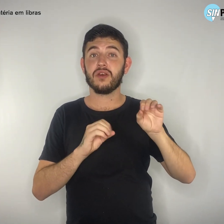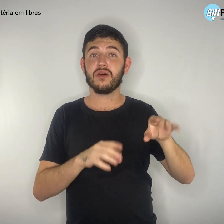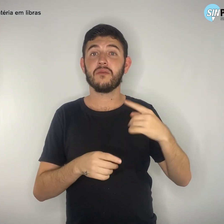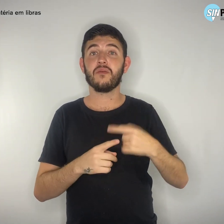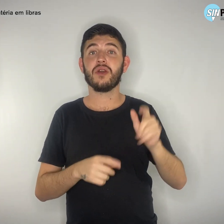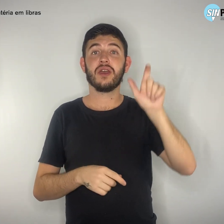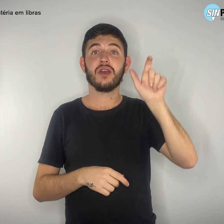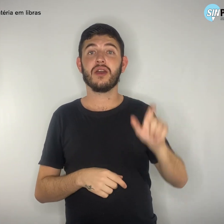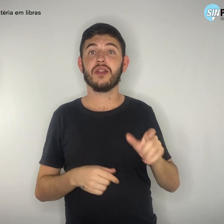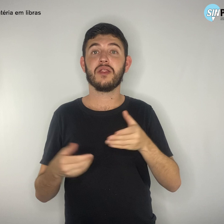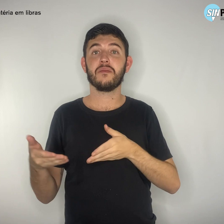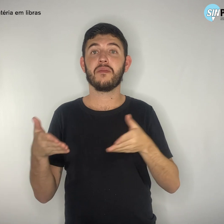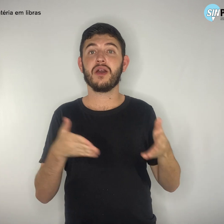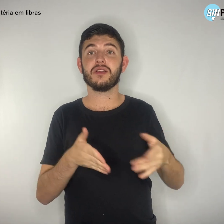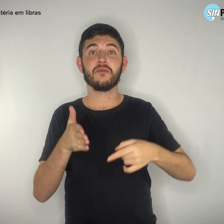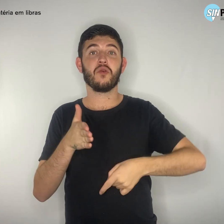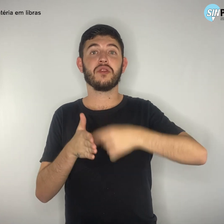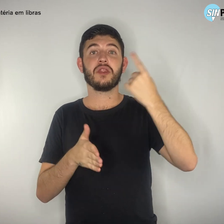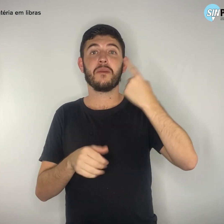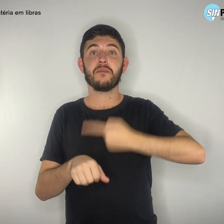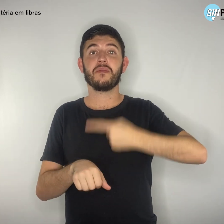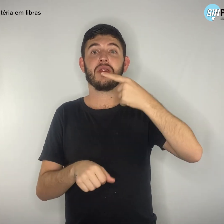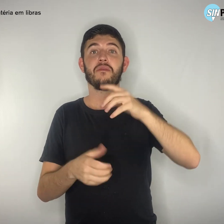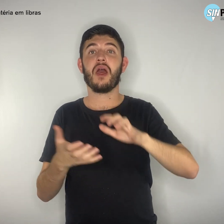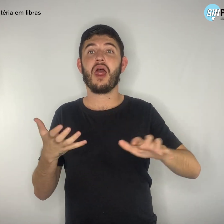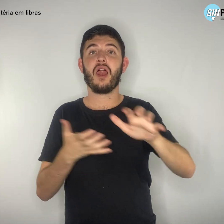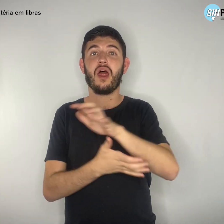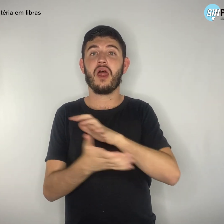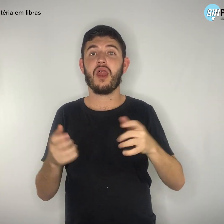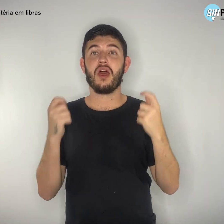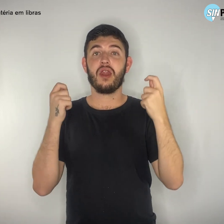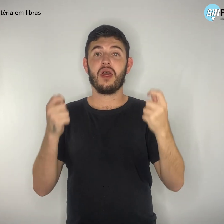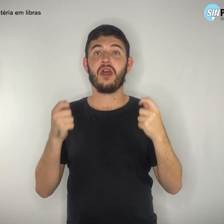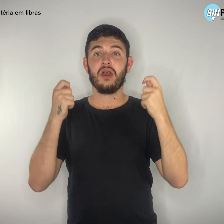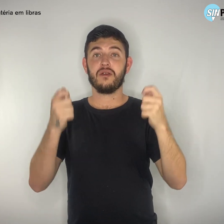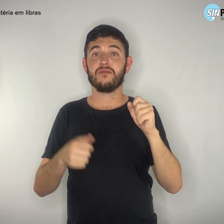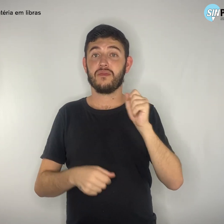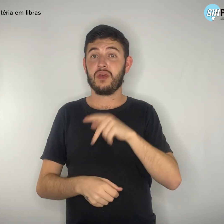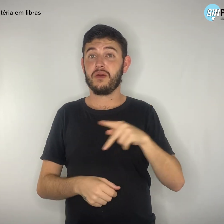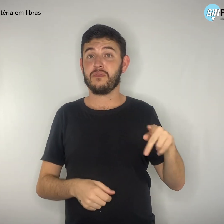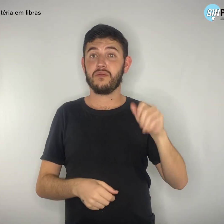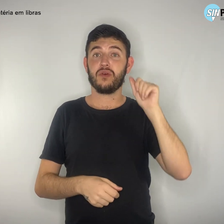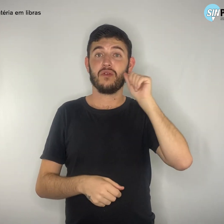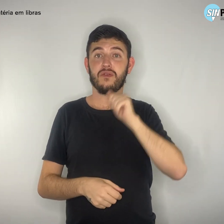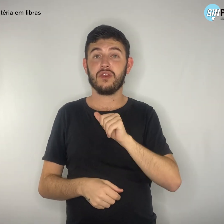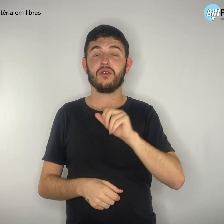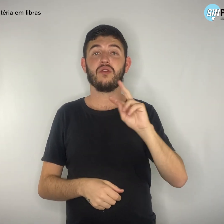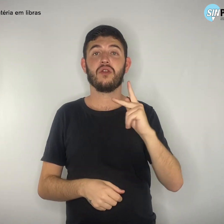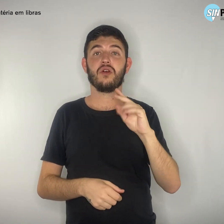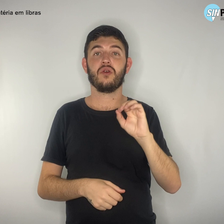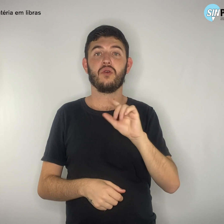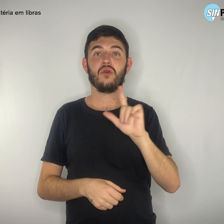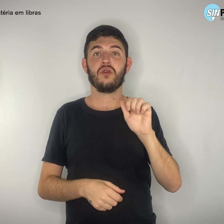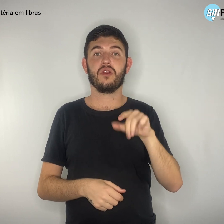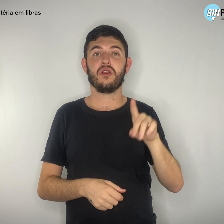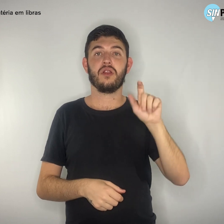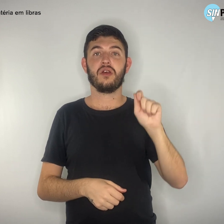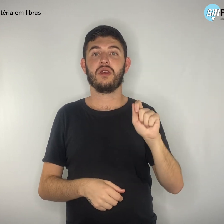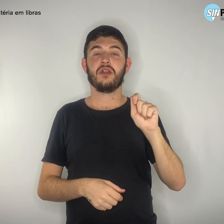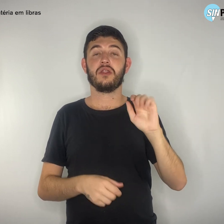da primeira greve. A professora Holanda marcou o ex-dirigente do Simpro e atual